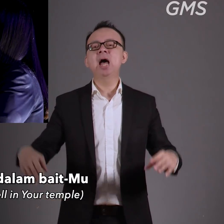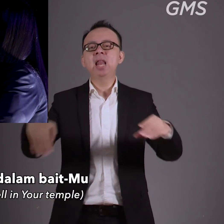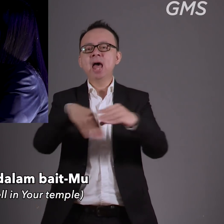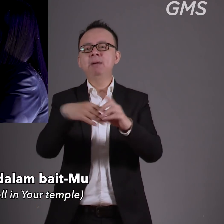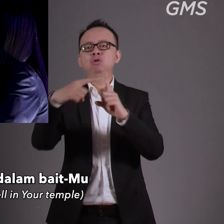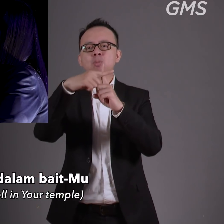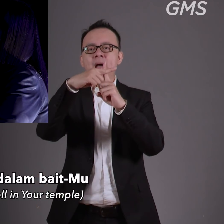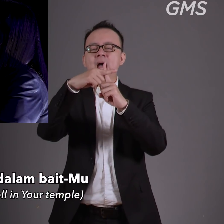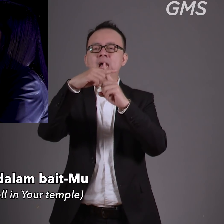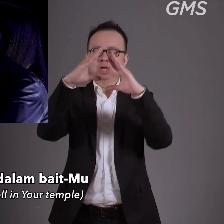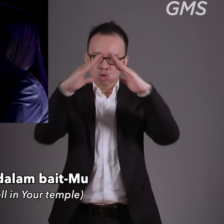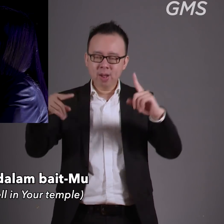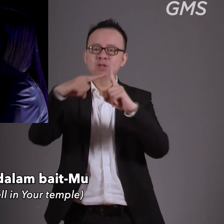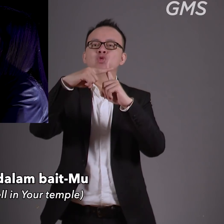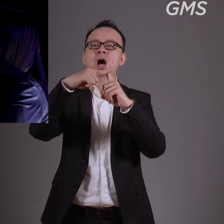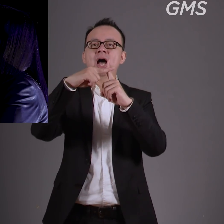diam dalam